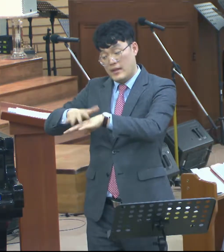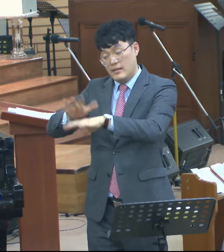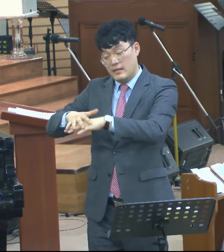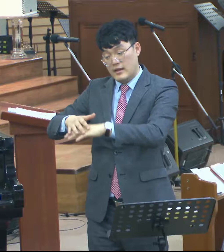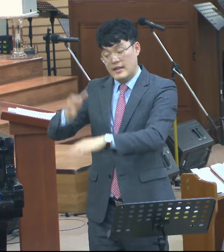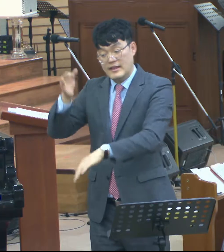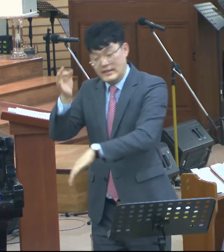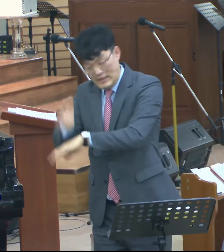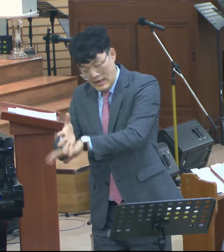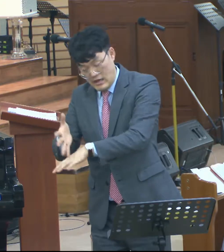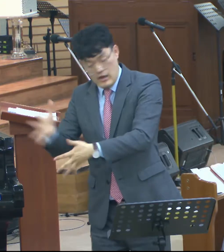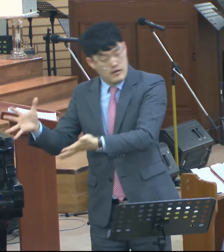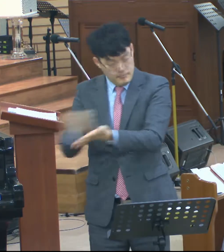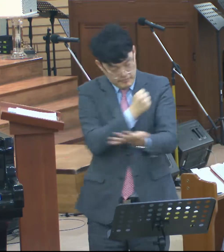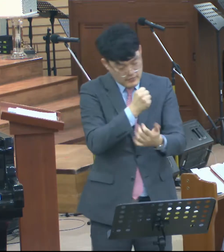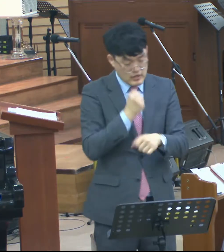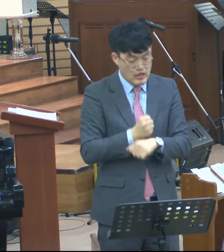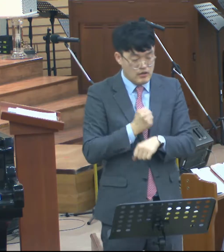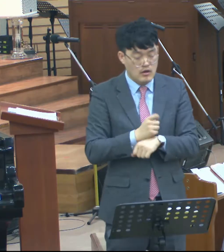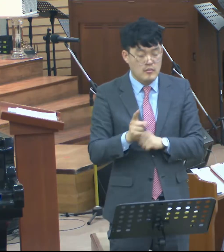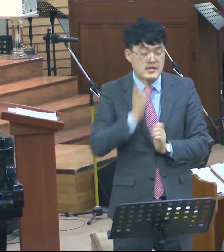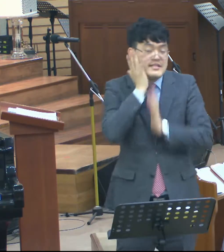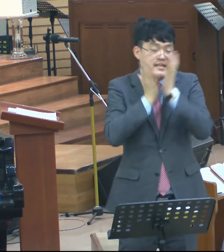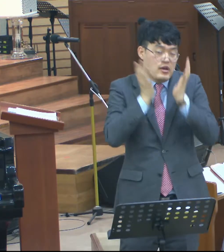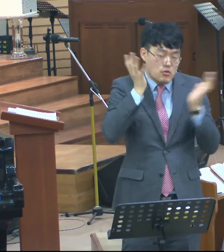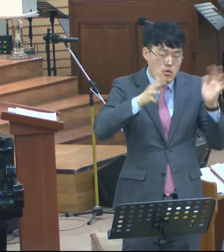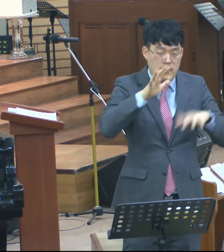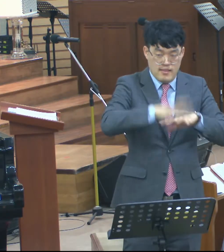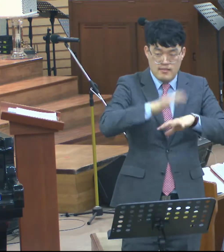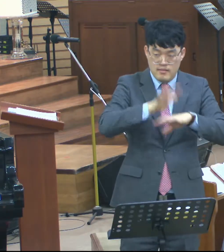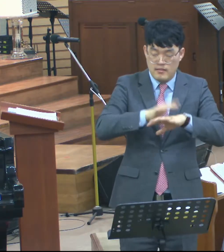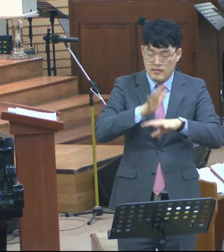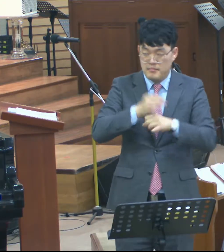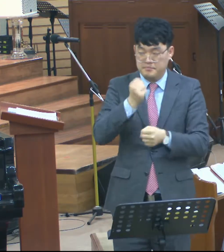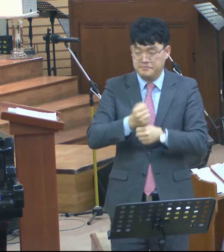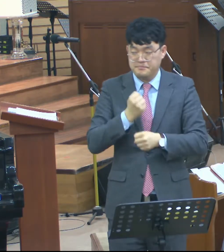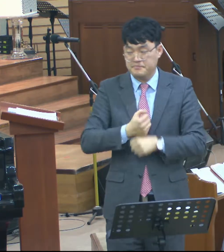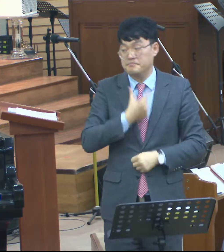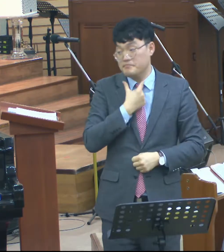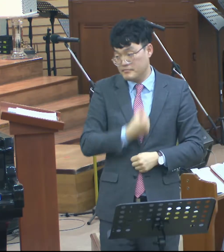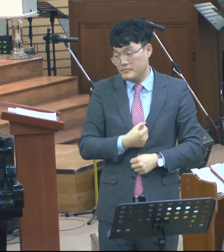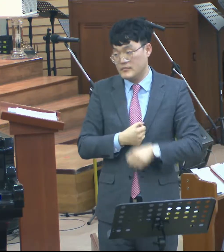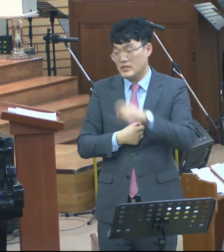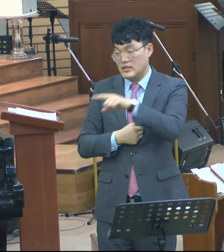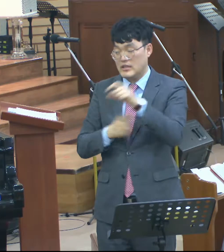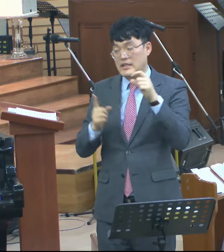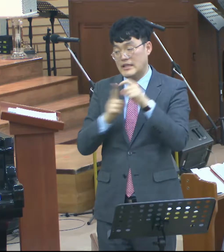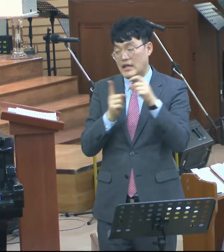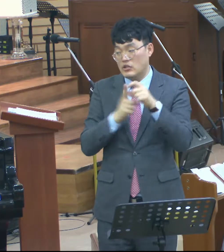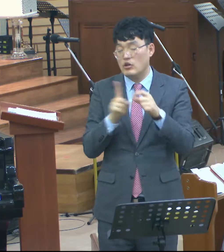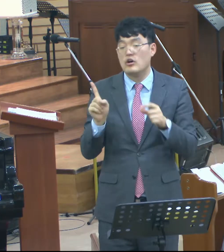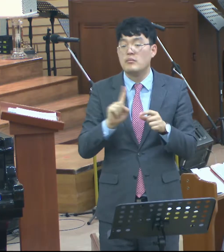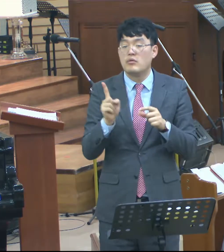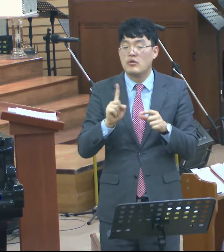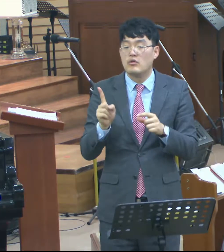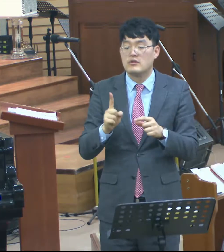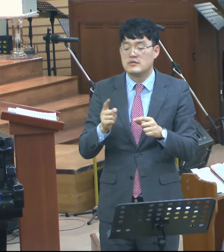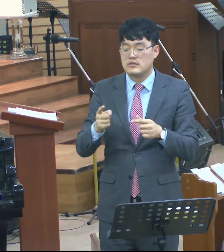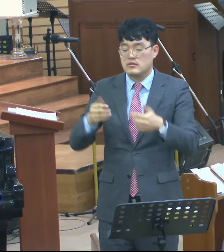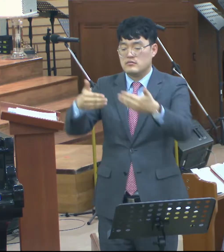단어인데 간얄라크라는 단어예요. 이 푸른 정원, 다만에 있는 푸른 정원을